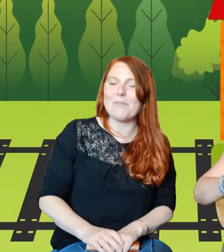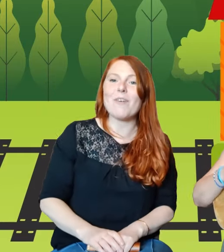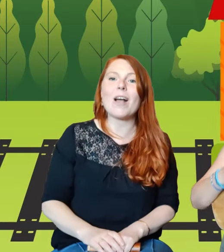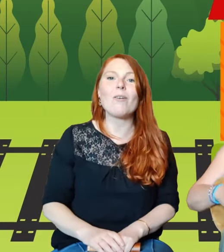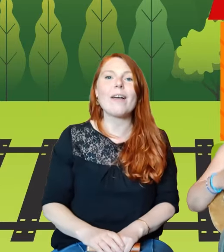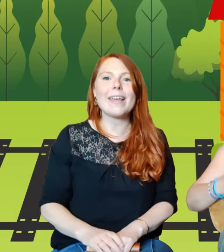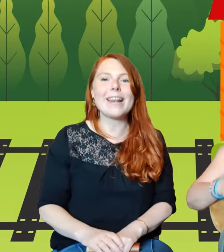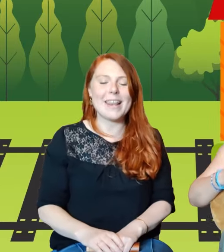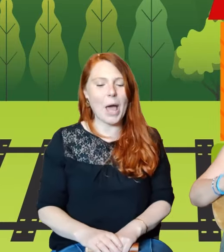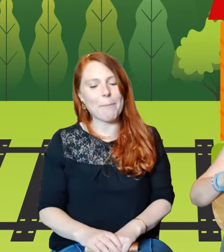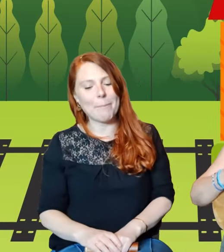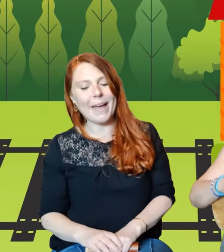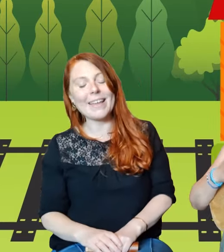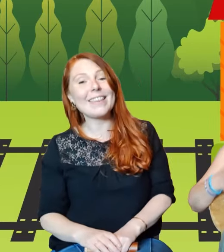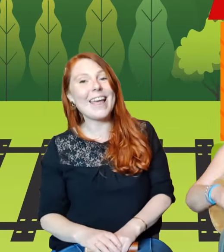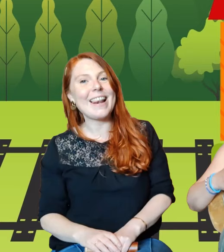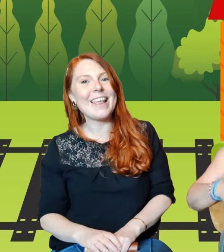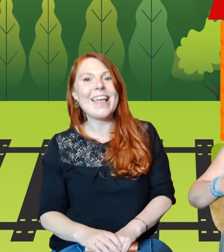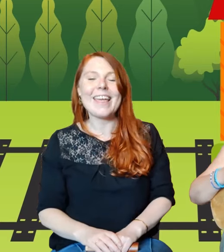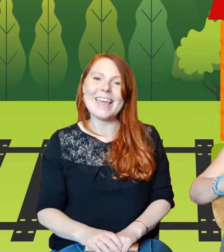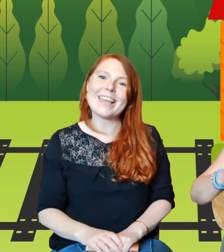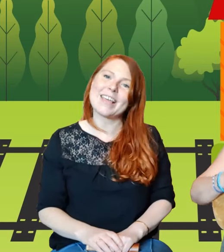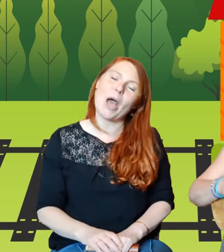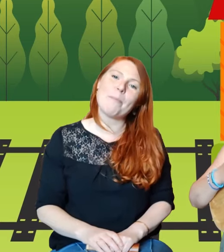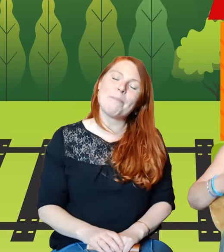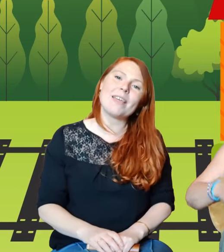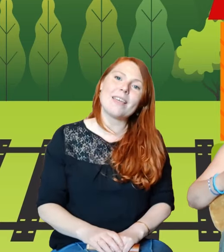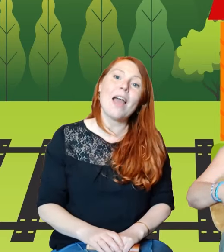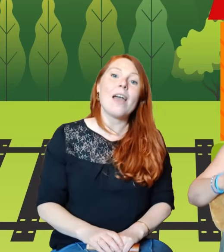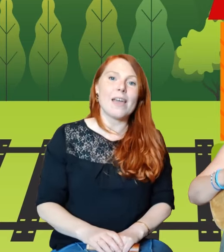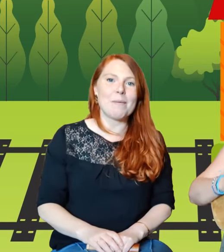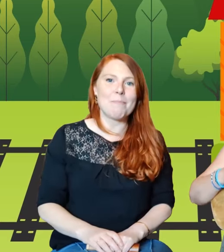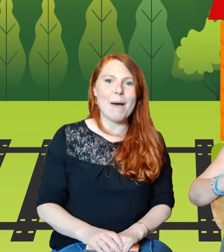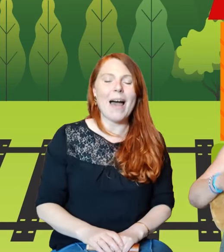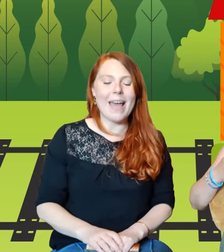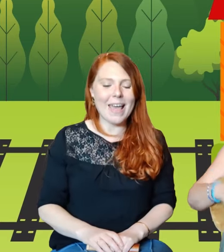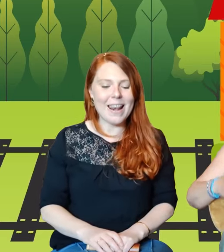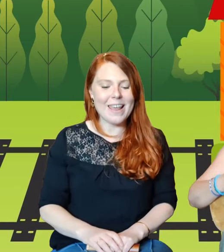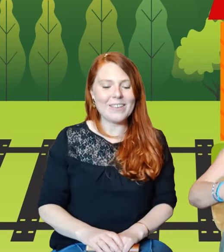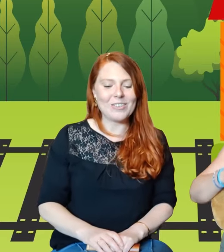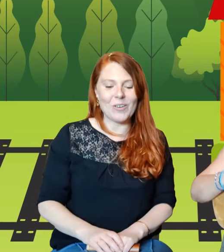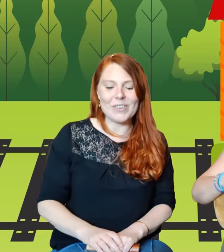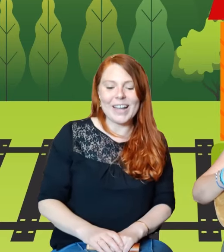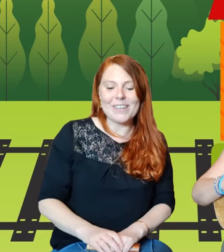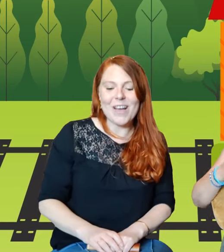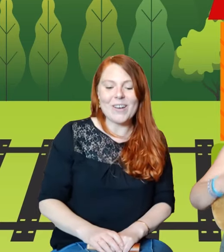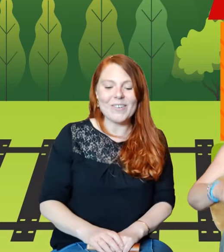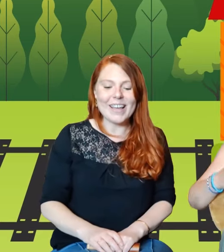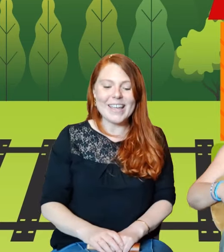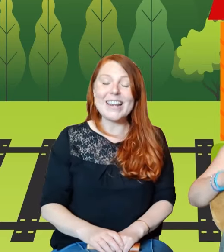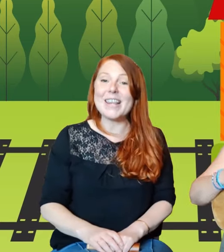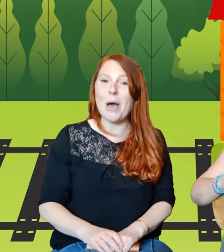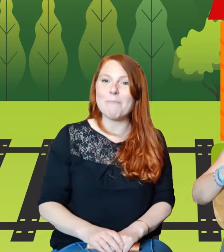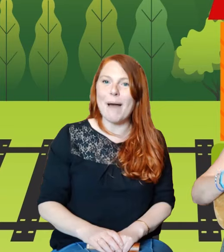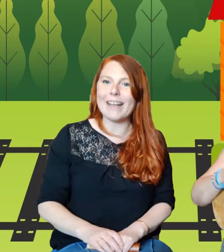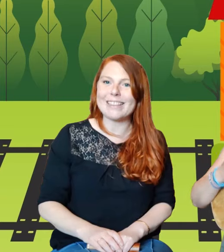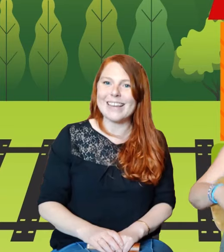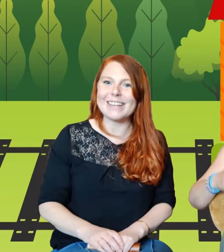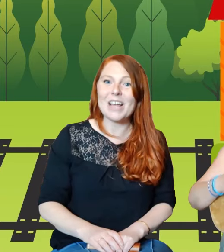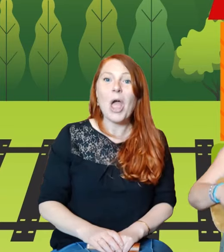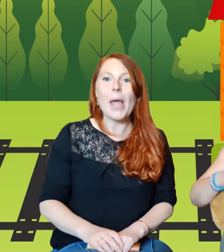Dans le cinquième wagon, il y a Pernelle et Camille et Maëlle. Dans le dernier wagon, il